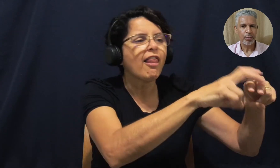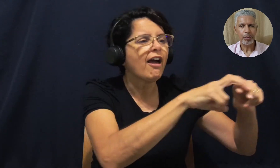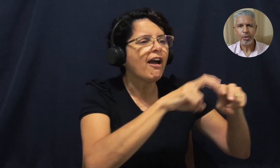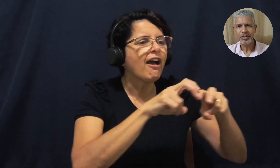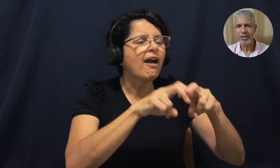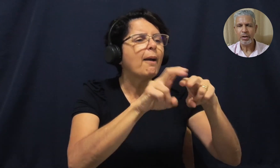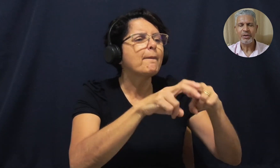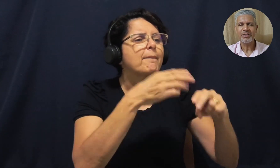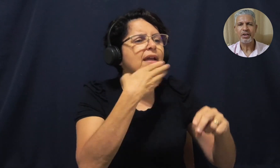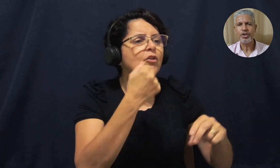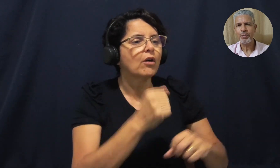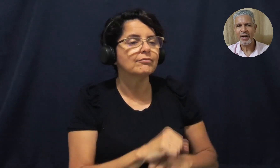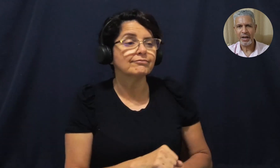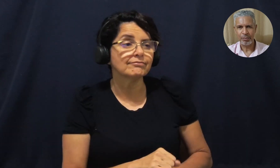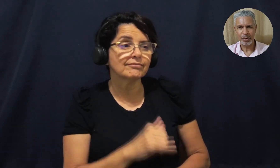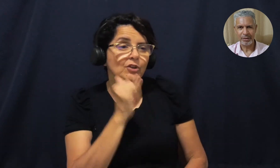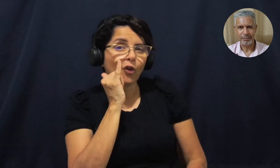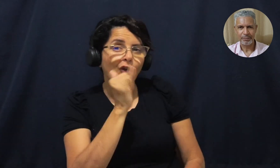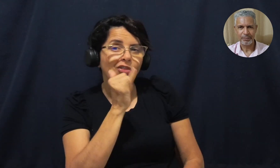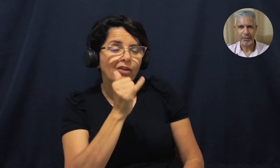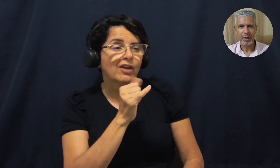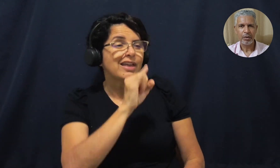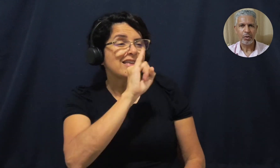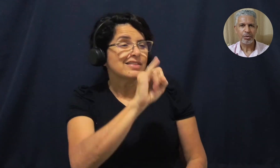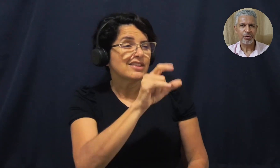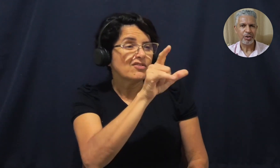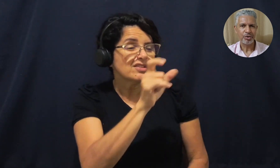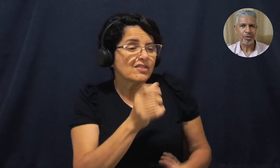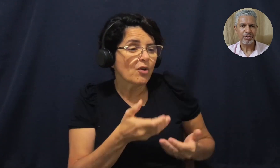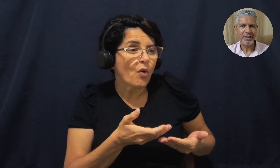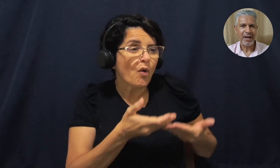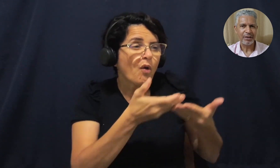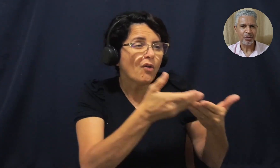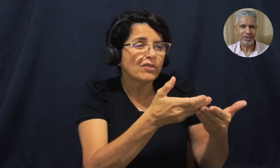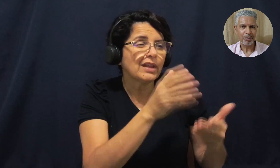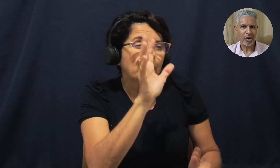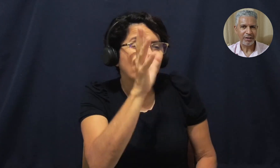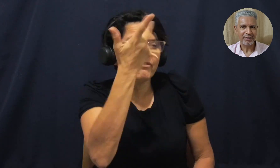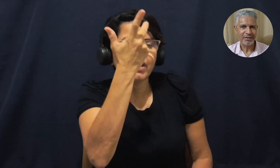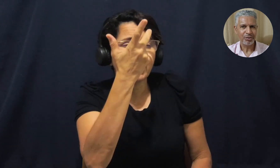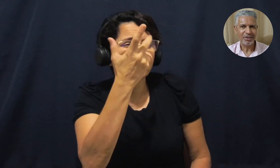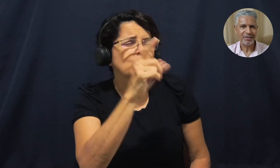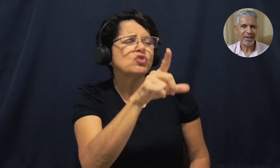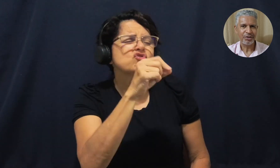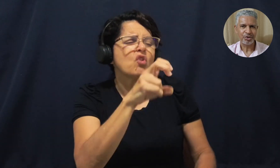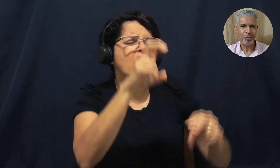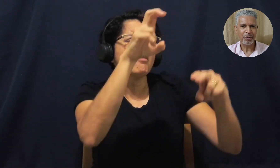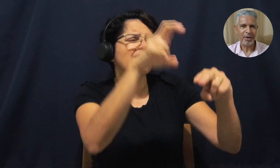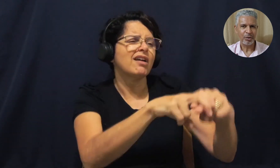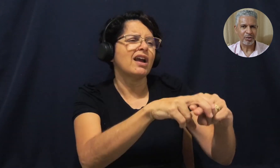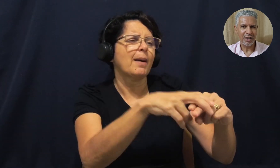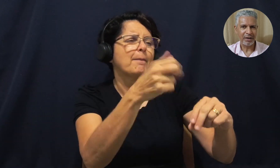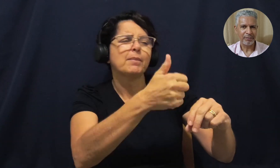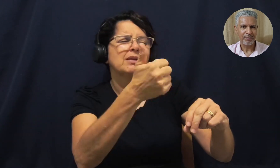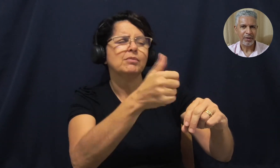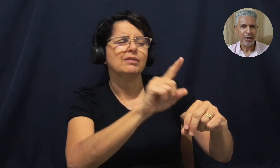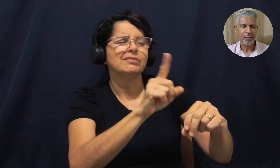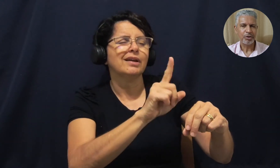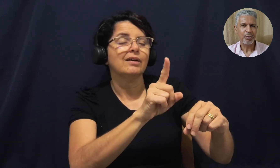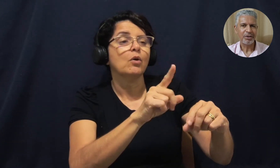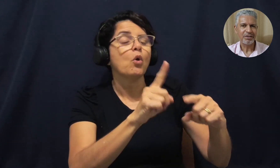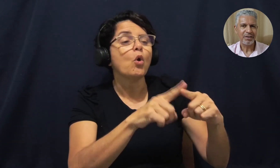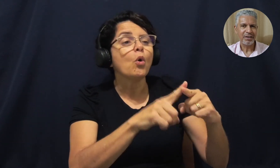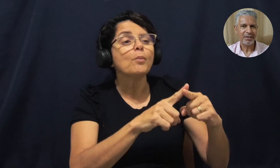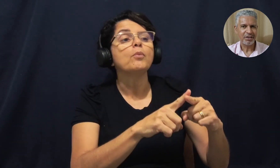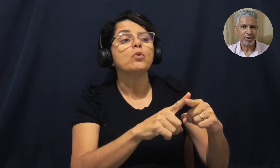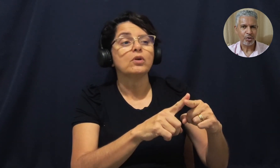lugares. Propôs então a seguinte parábola: quando fores convidado às bodas, não se sentes no primeiro lugar,